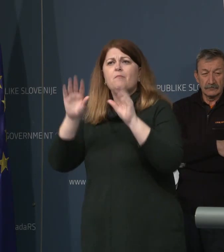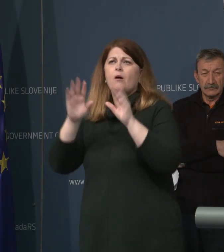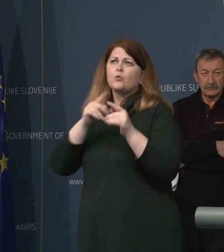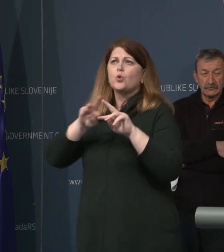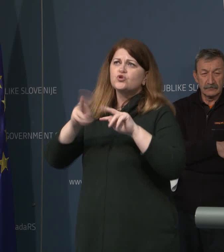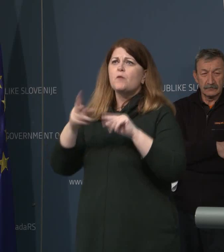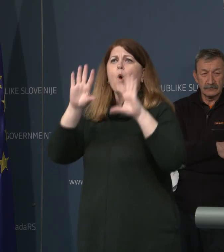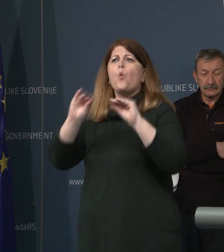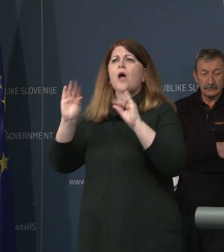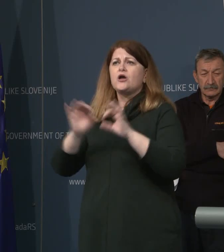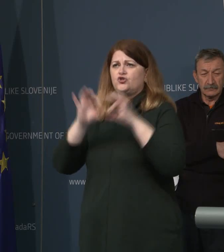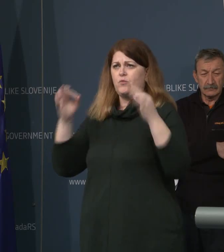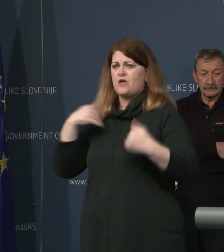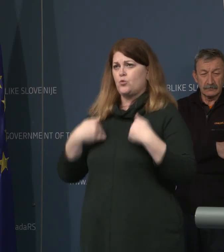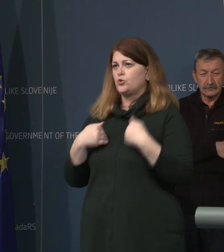javno življenje.